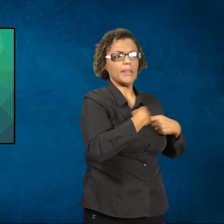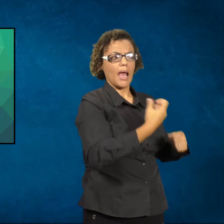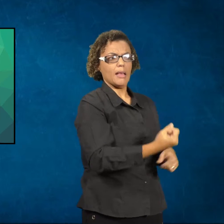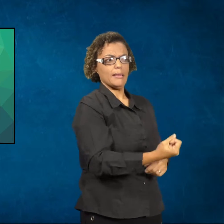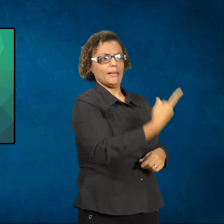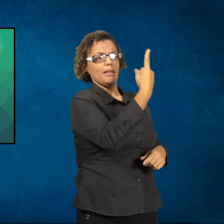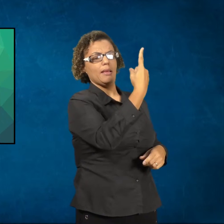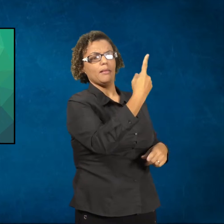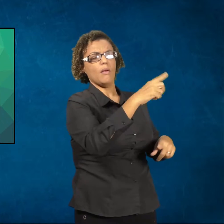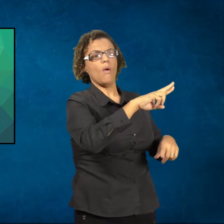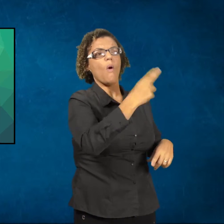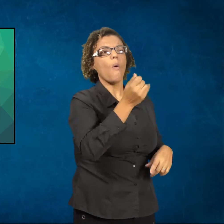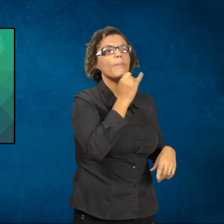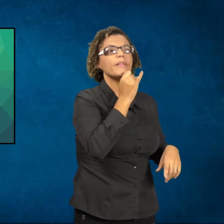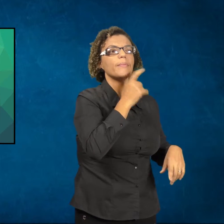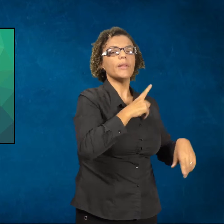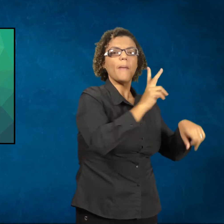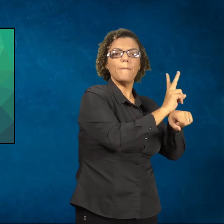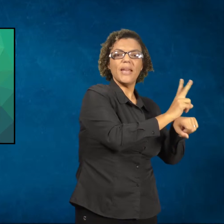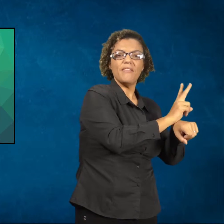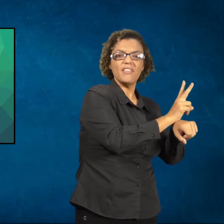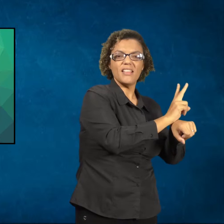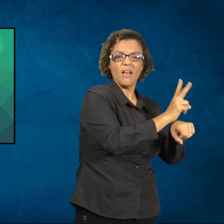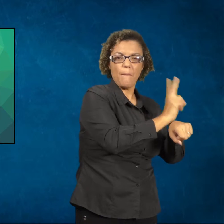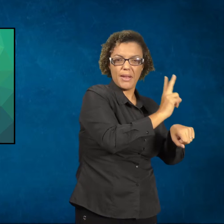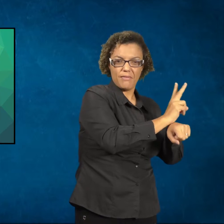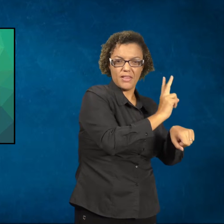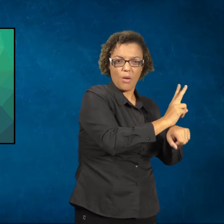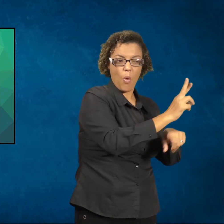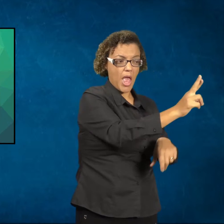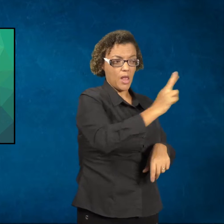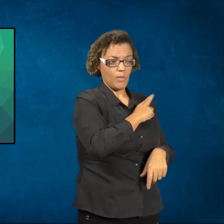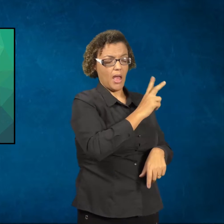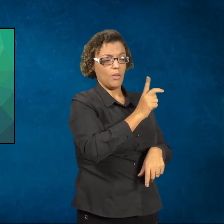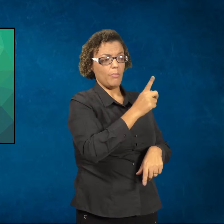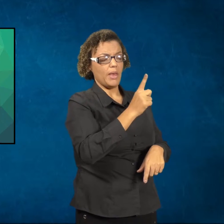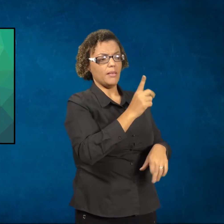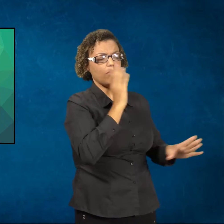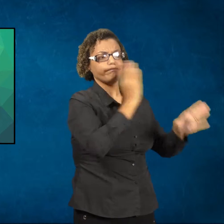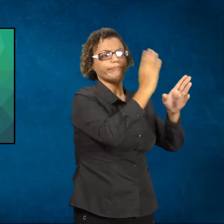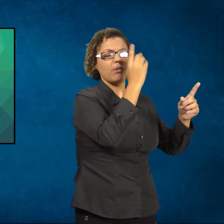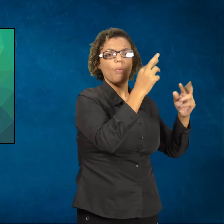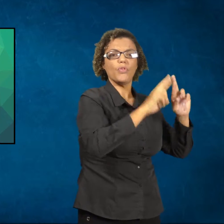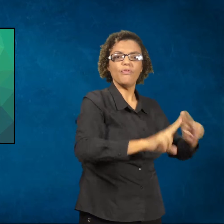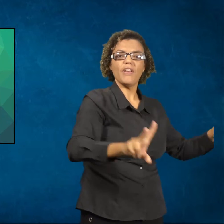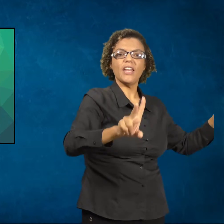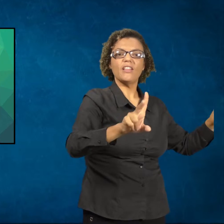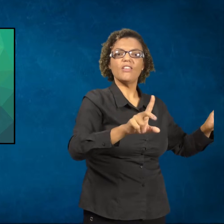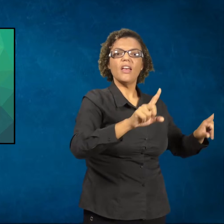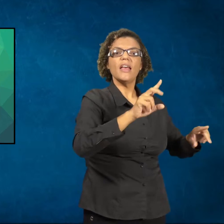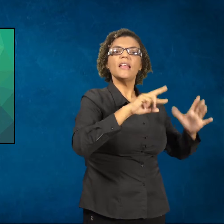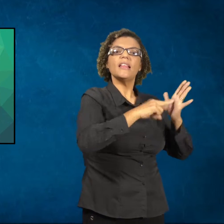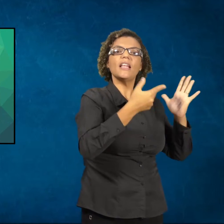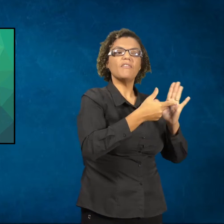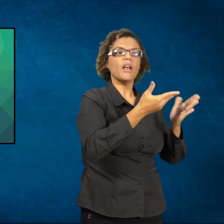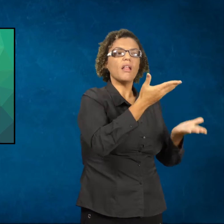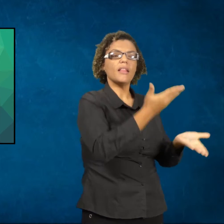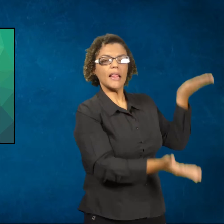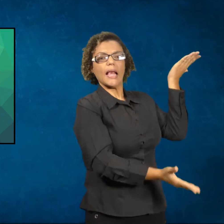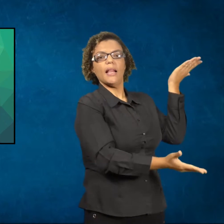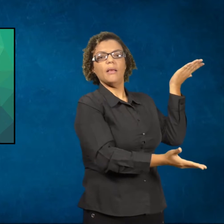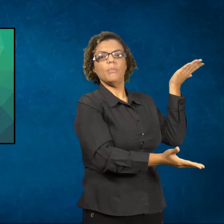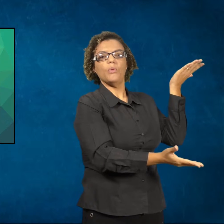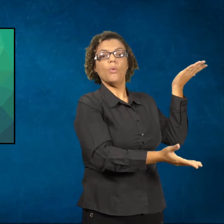de um resultado e o resultado não se confirma, enfim, você está desequilibrado. E o seu sistema